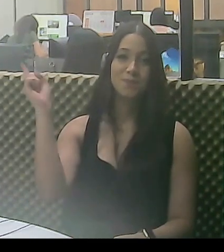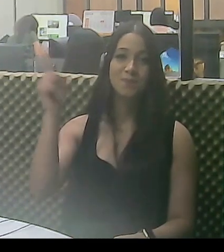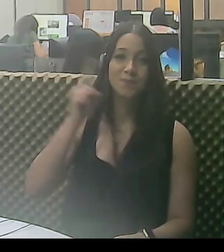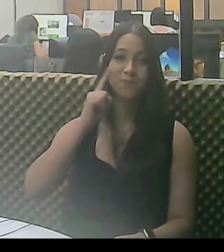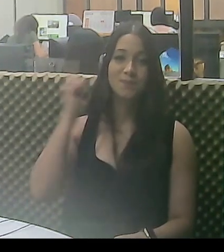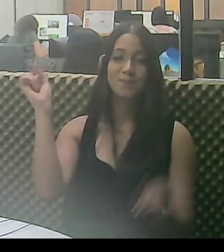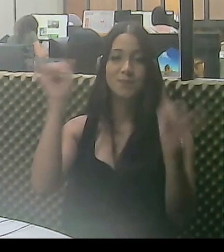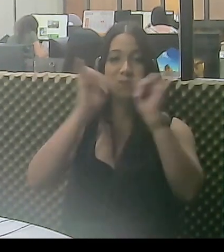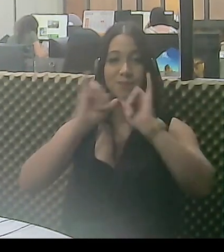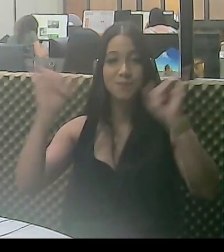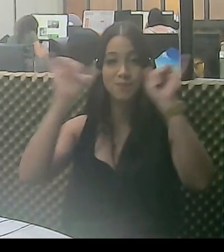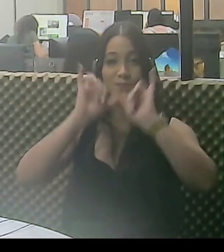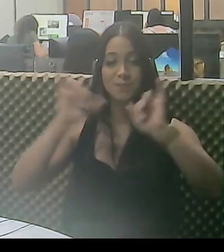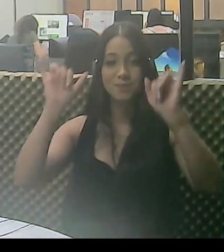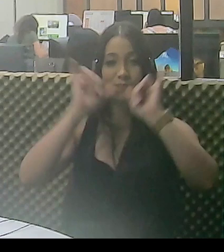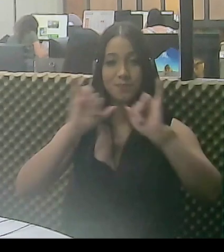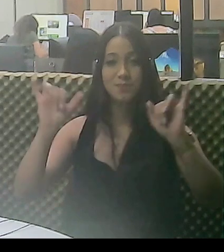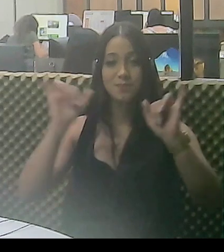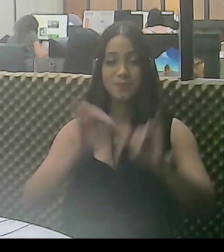Giro de